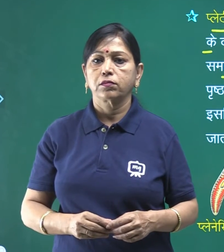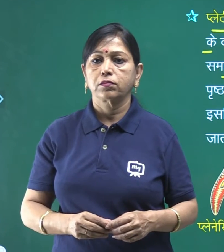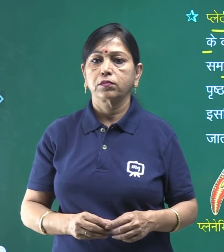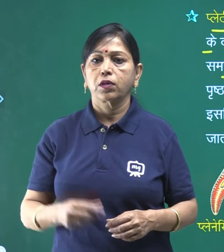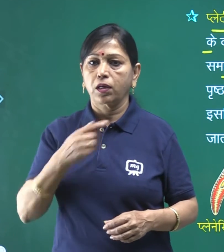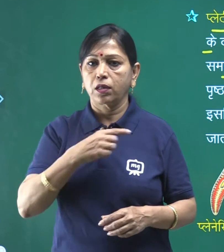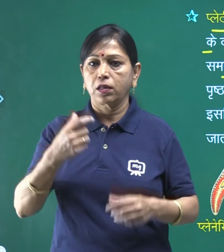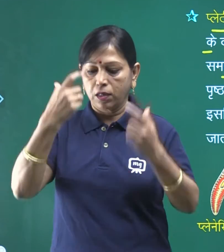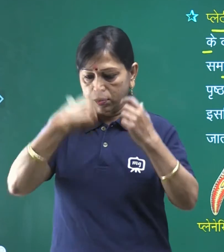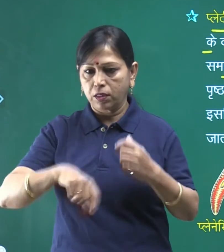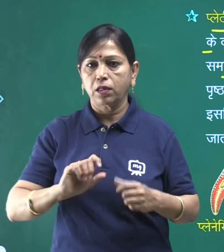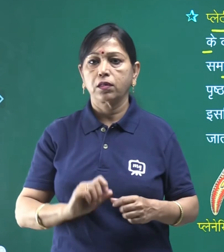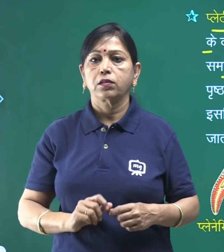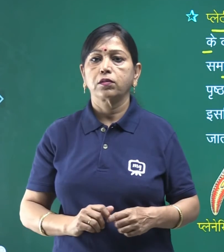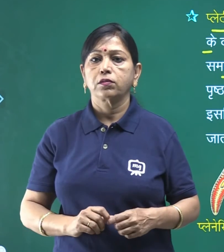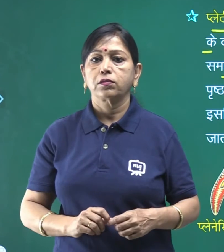इनका शरीर